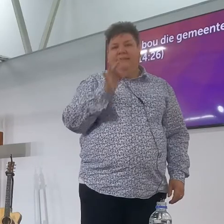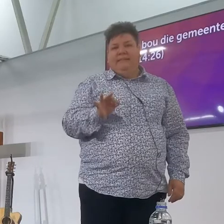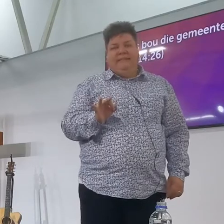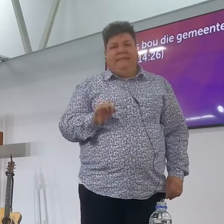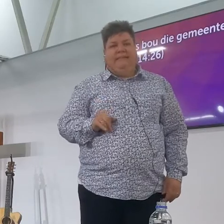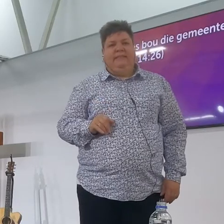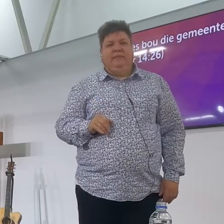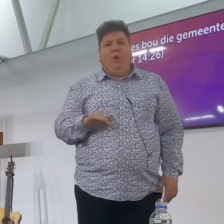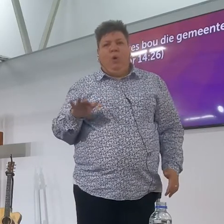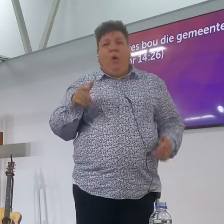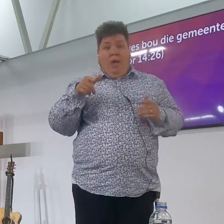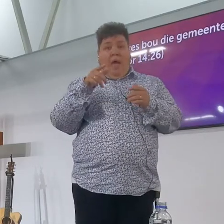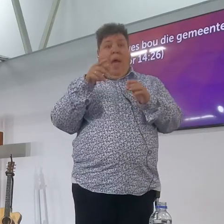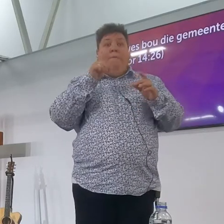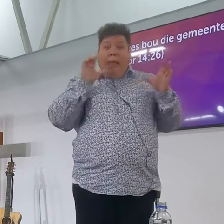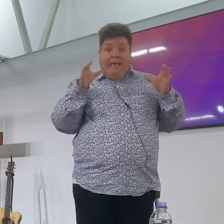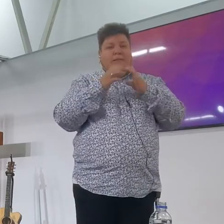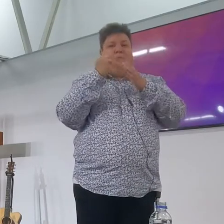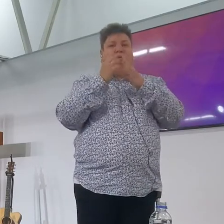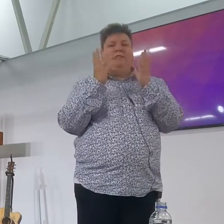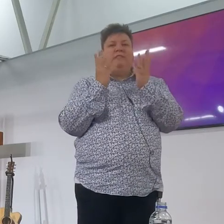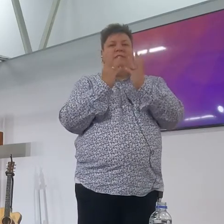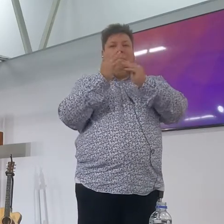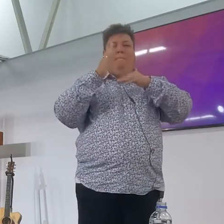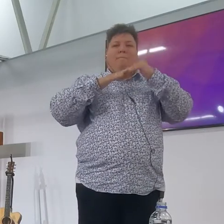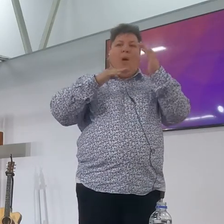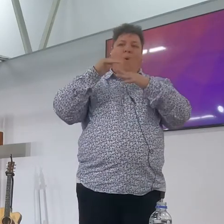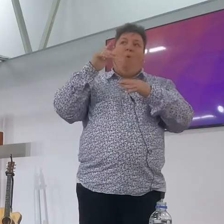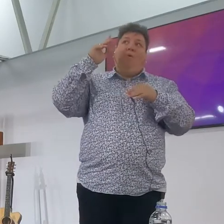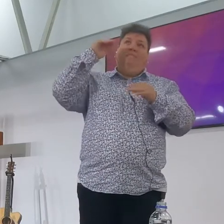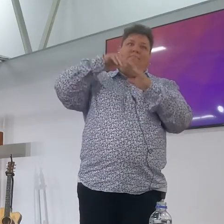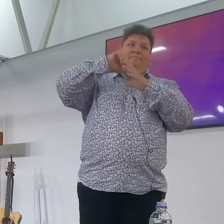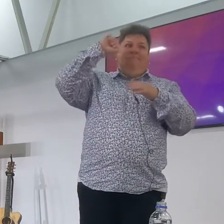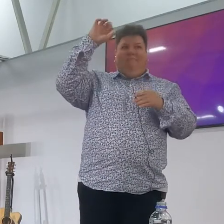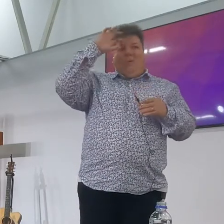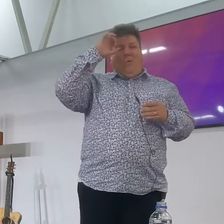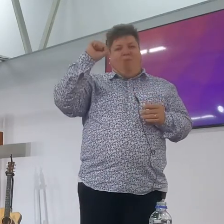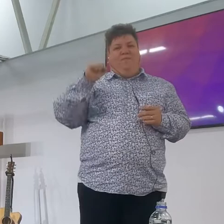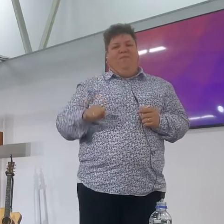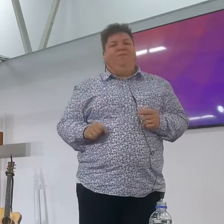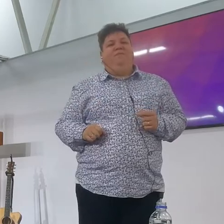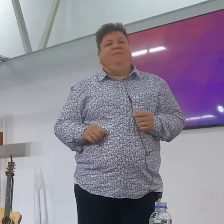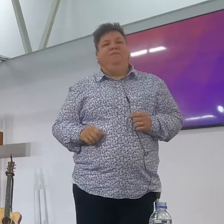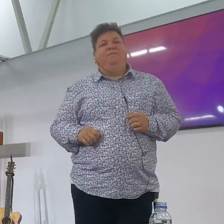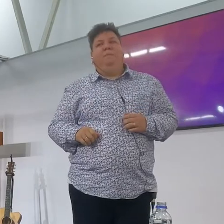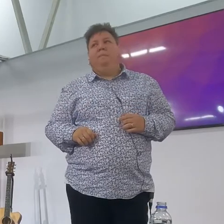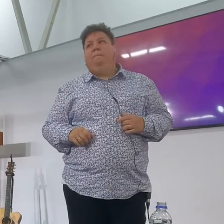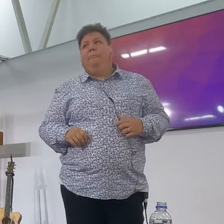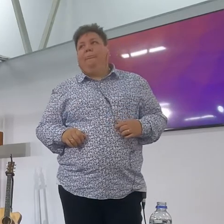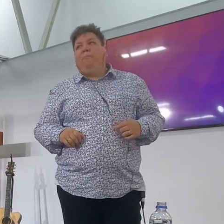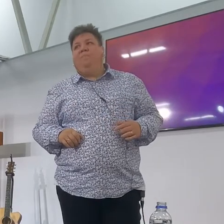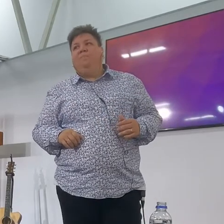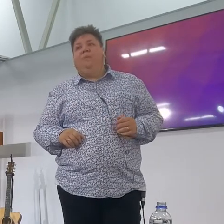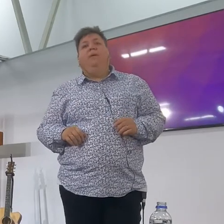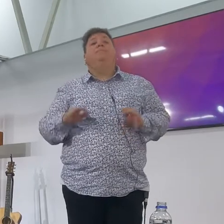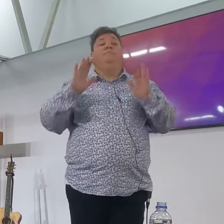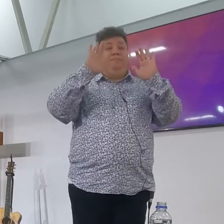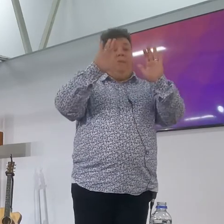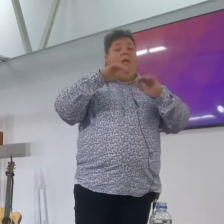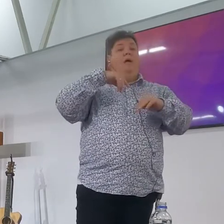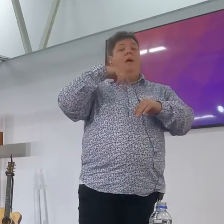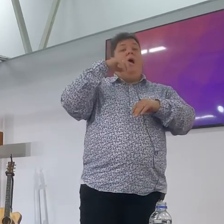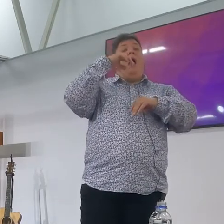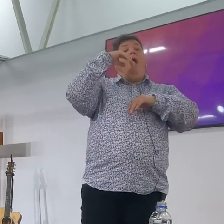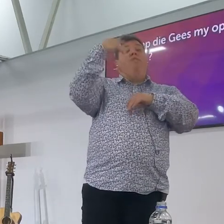moet die gemeente opbou. Dis eintlik die taak van die geestelike gawes. Alright, maar daar, watch this space, ons gaan 'n hele boekie doen oor die Heilige Gees, is